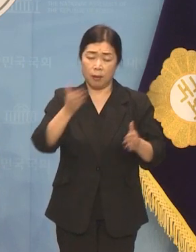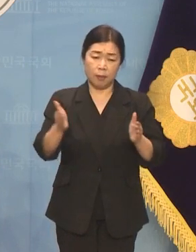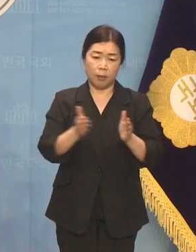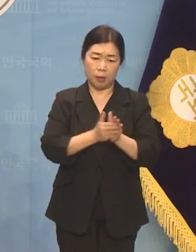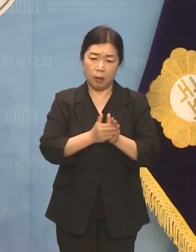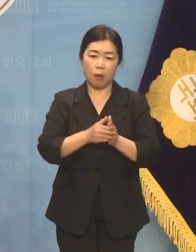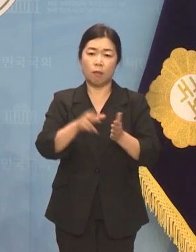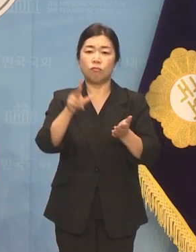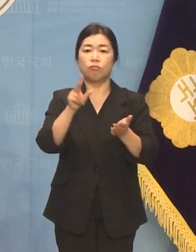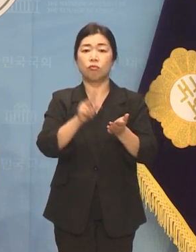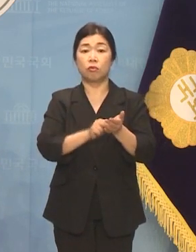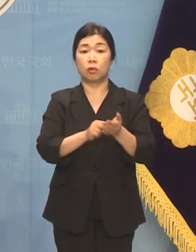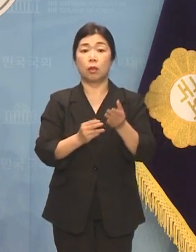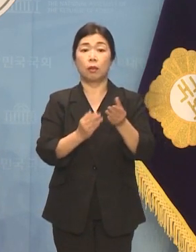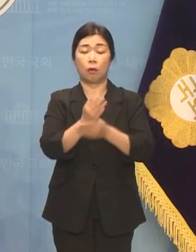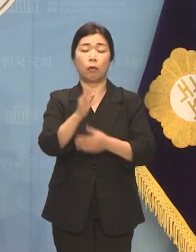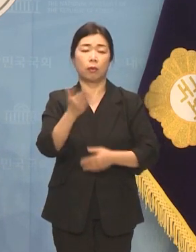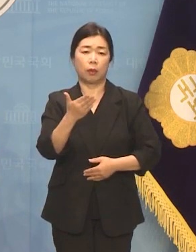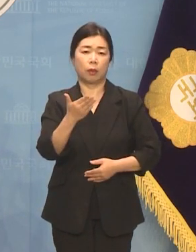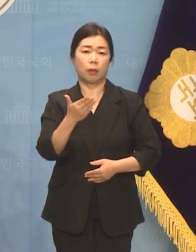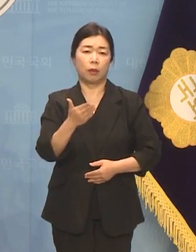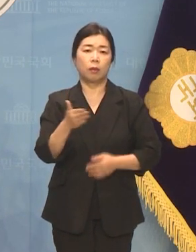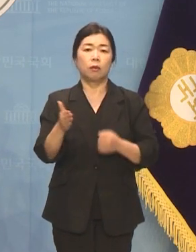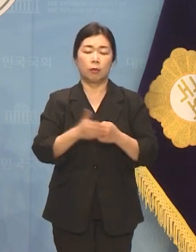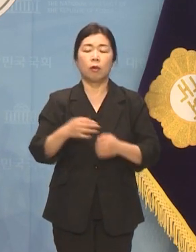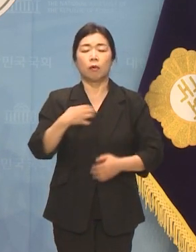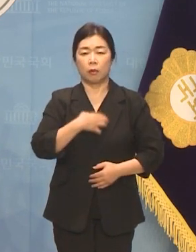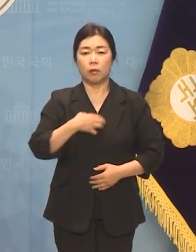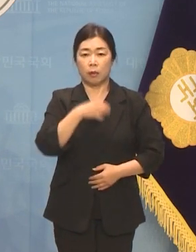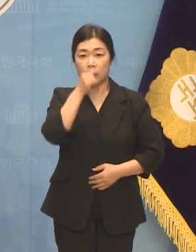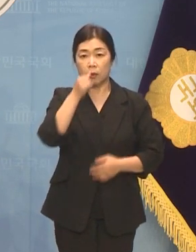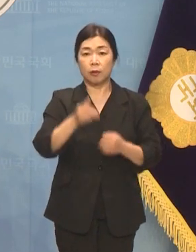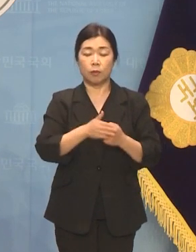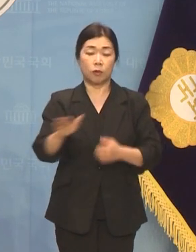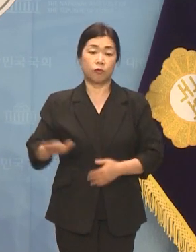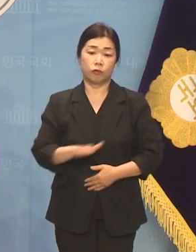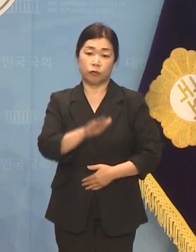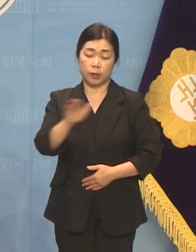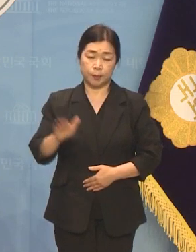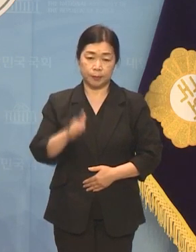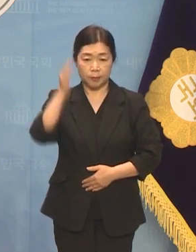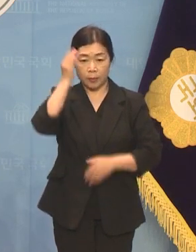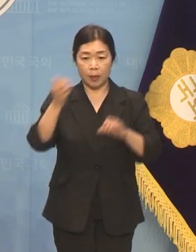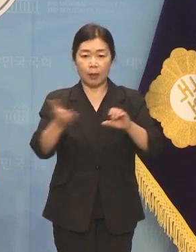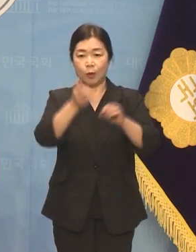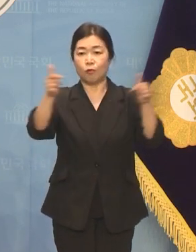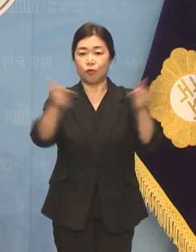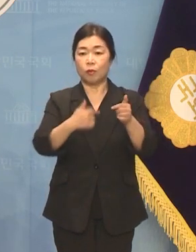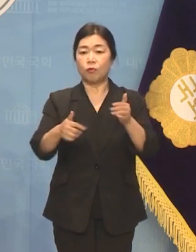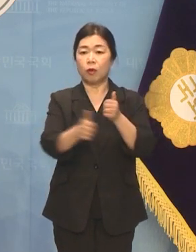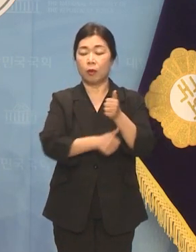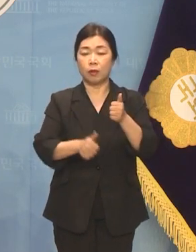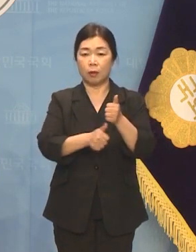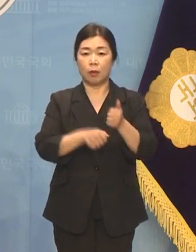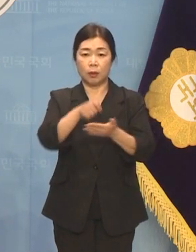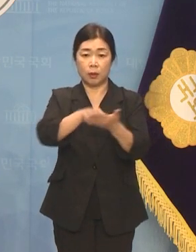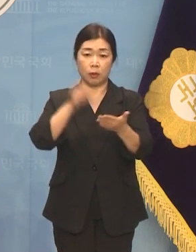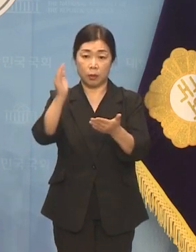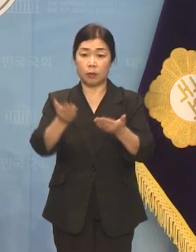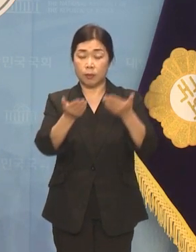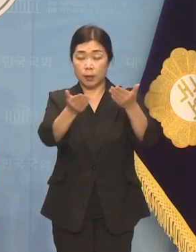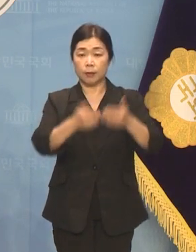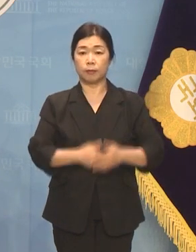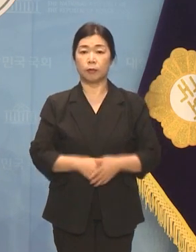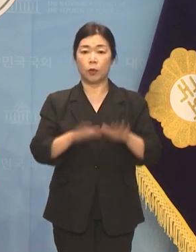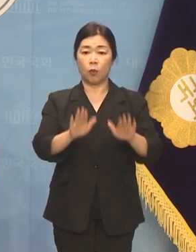큰 타격을 줄 것이다라는 우려가 있는데요. 오늘 관련해서 저희 탄소중립위원회에서 기자회견을 하려고 합니다.